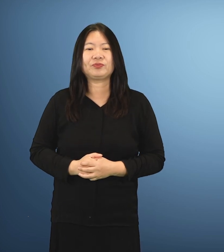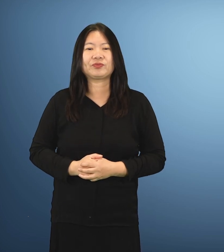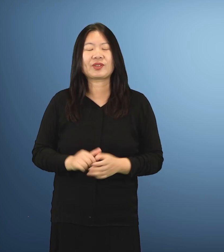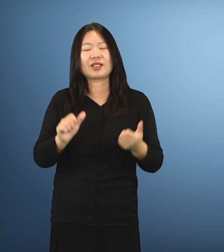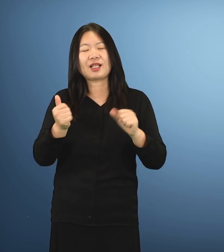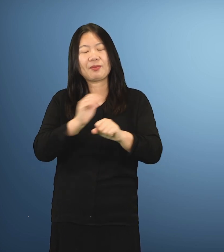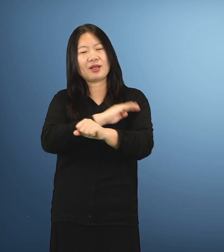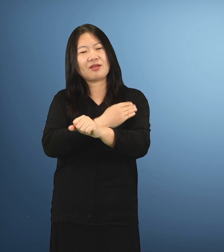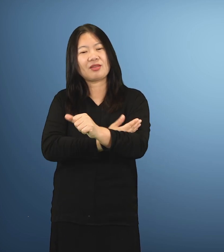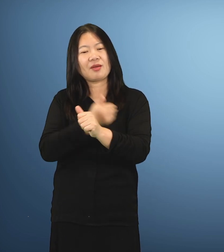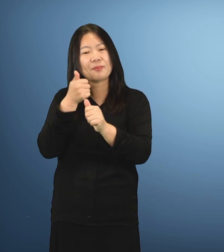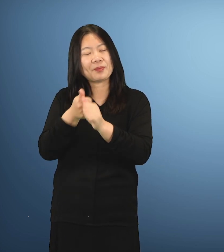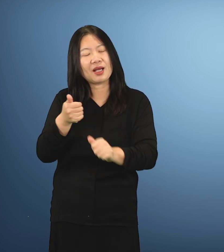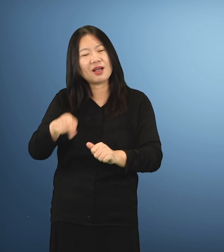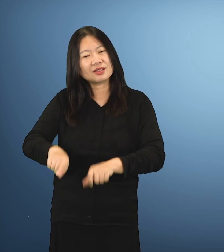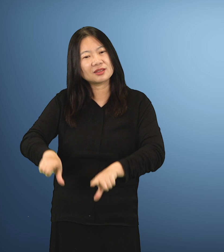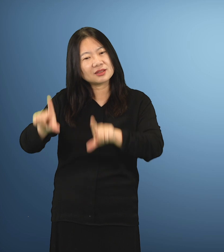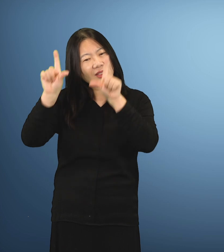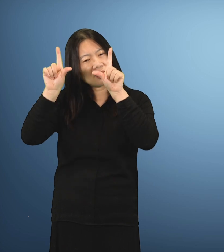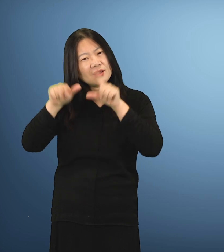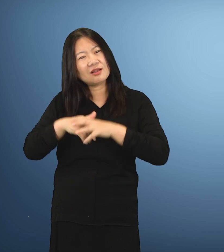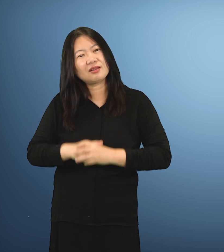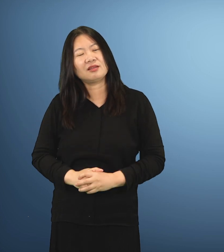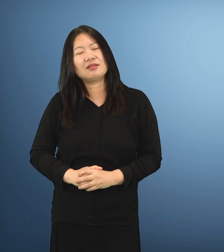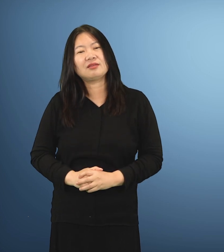사망 권세를 깨치신 그날에